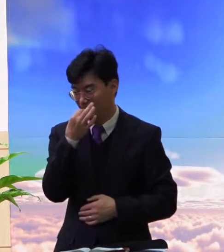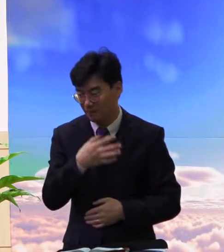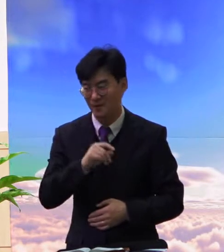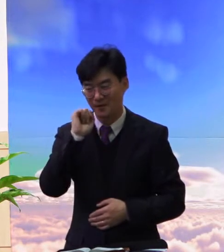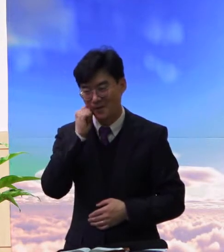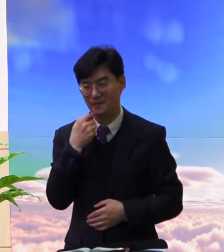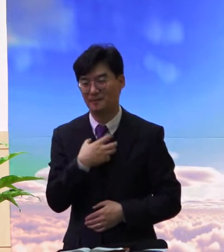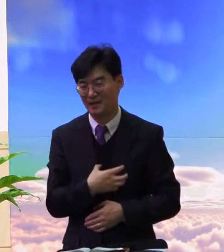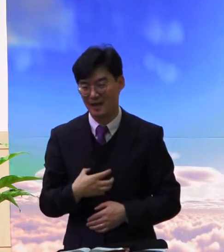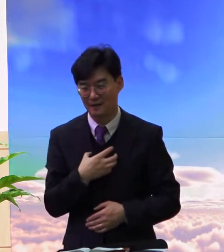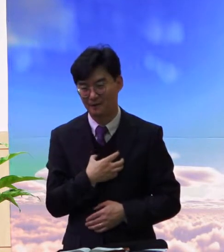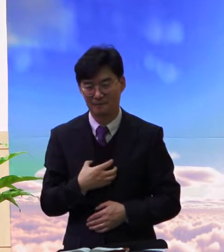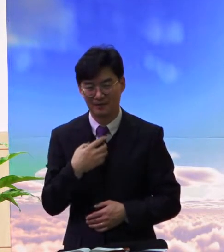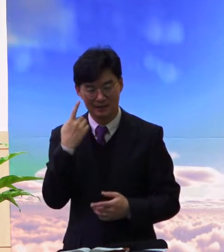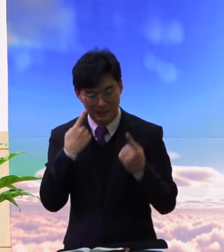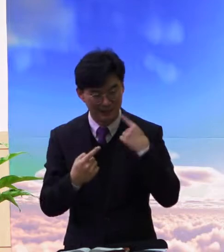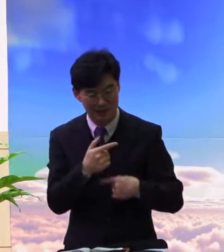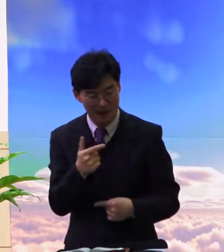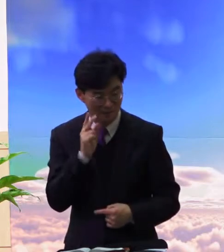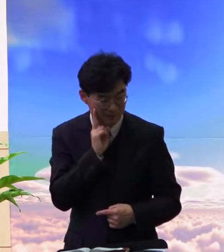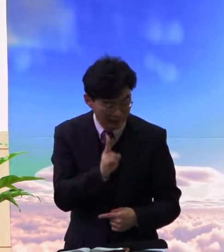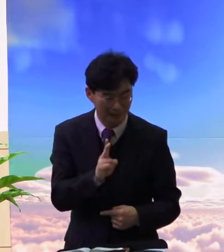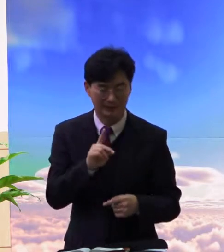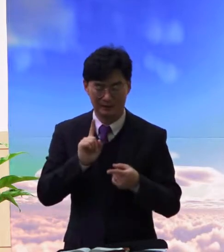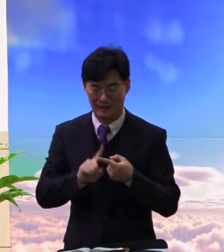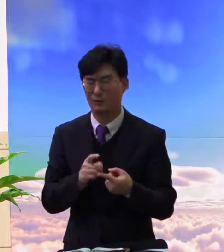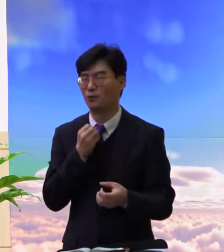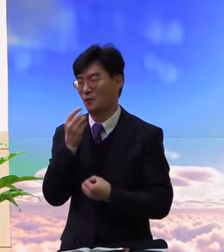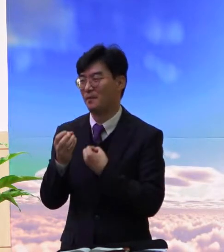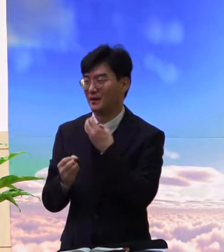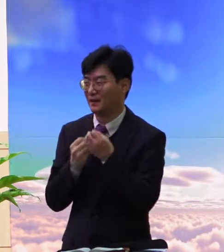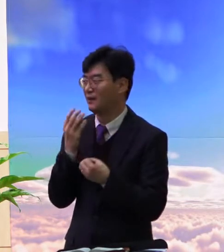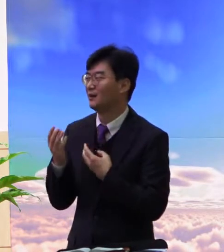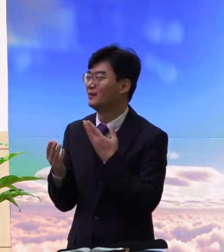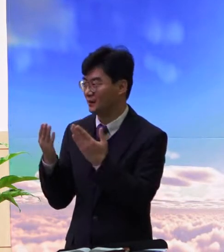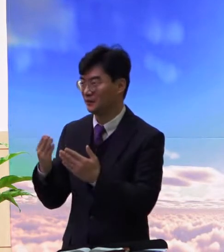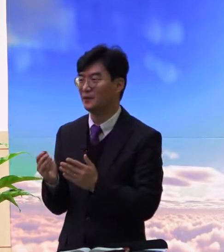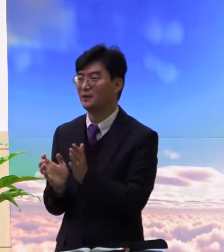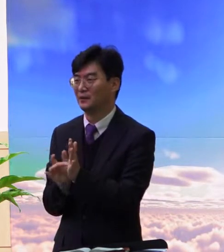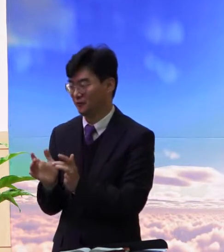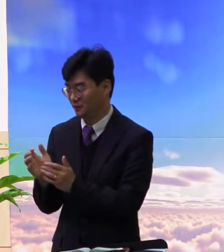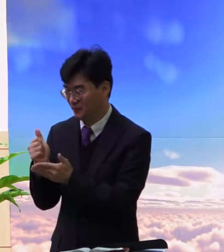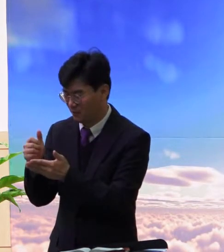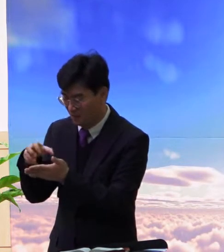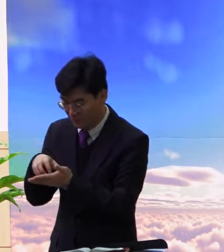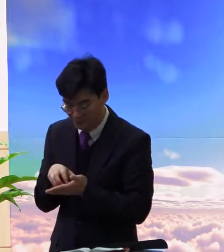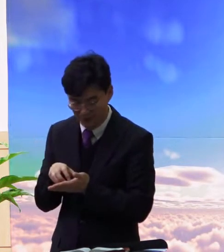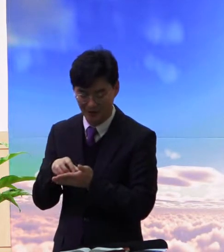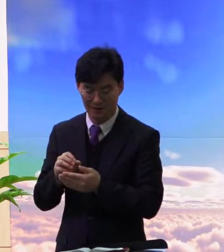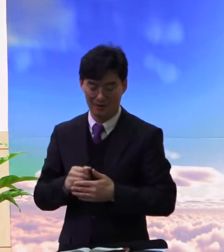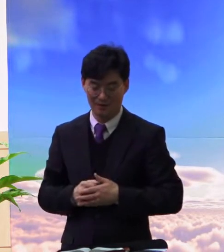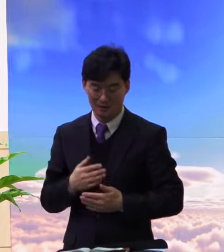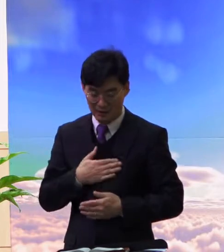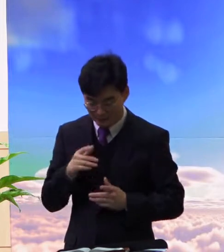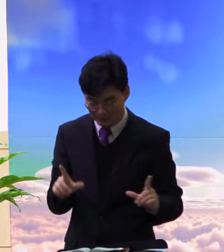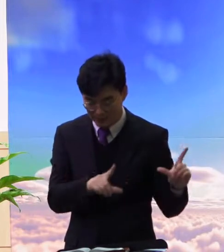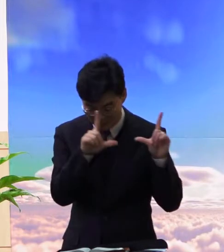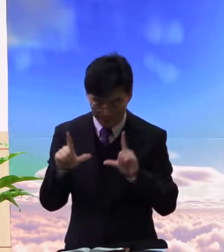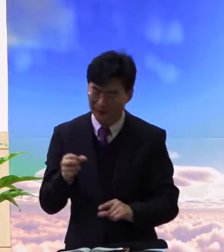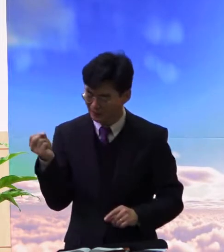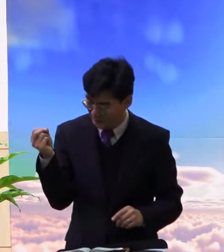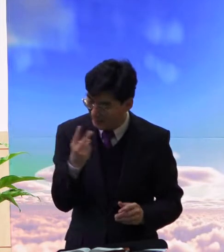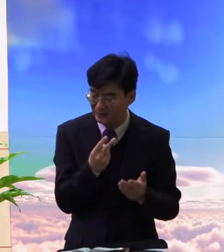하나님은 찢겨지고 짓밟힌 우리의 마음속에 들어오셔서 다시 왕이 되어주시고 우리의 삶을 회복시켜